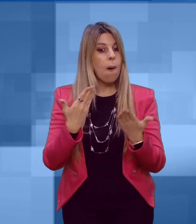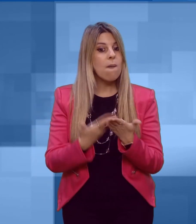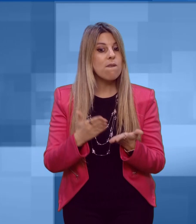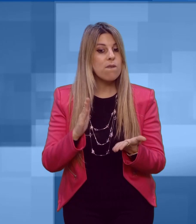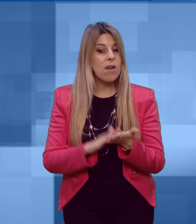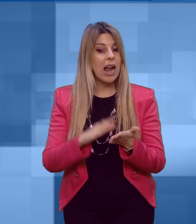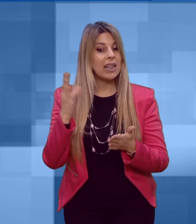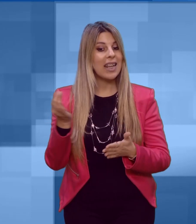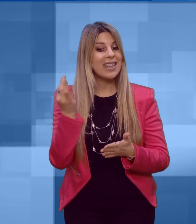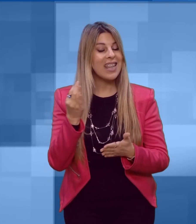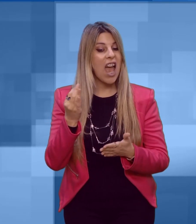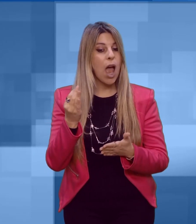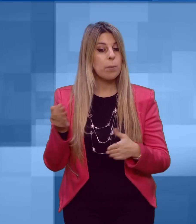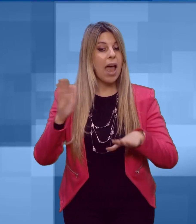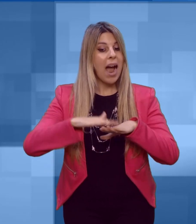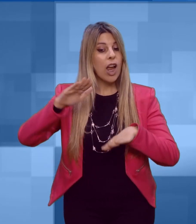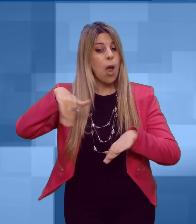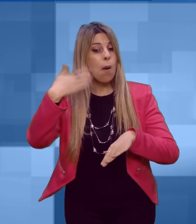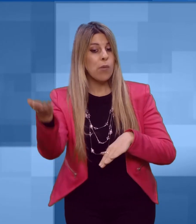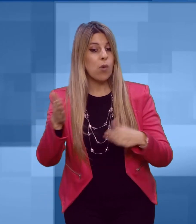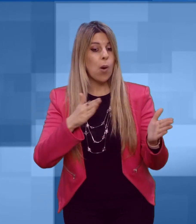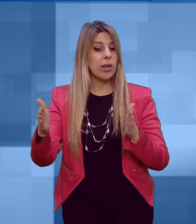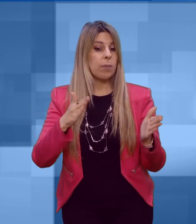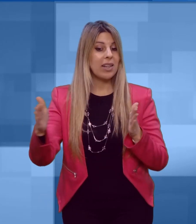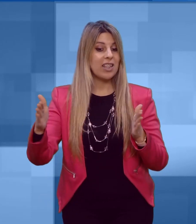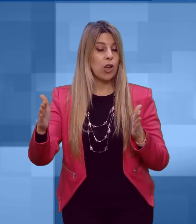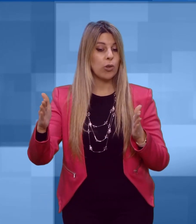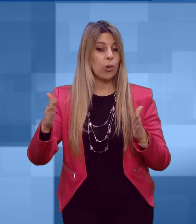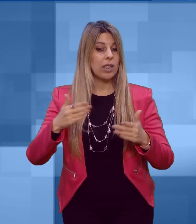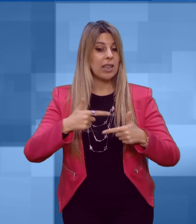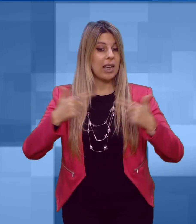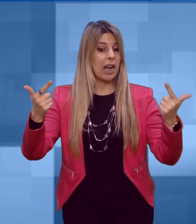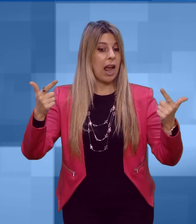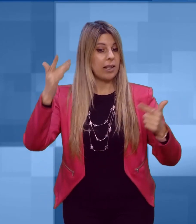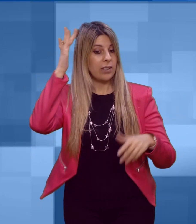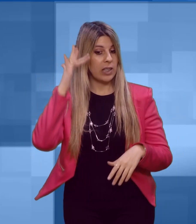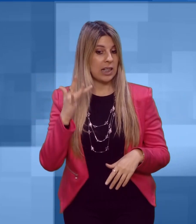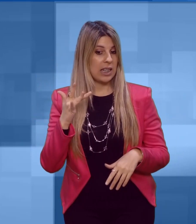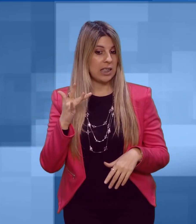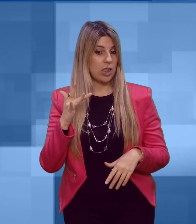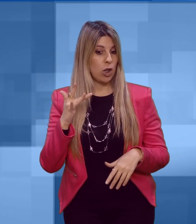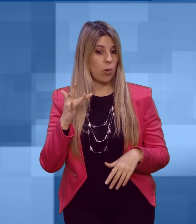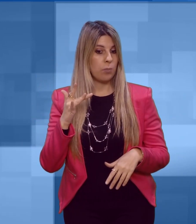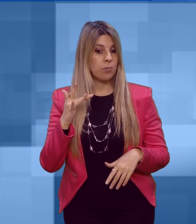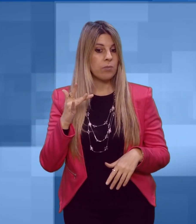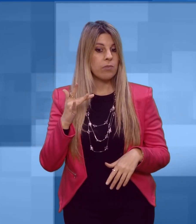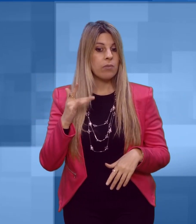per contribuire ad arginare tale criticità. Si confida anche nel senso civico